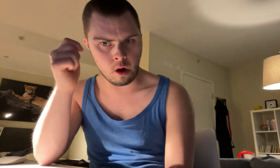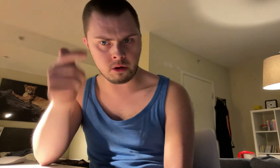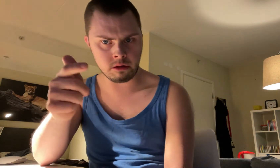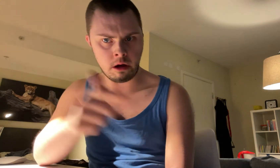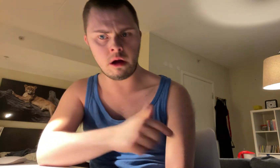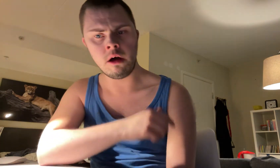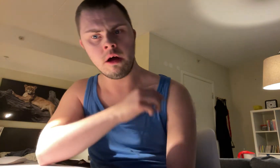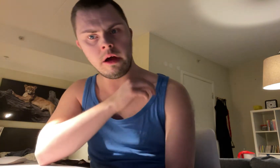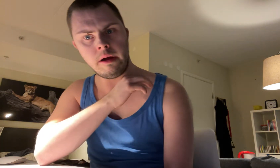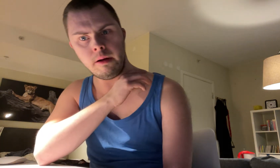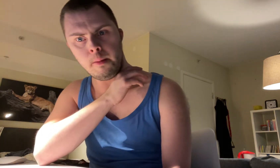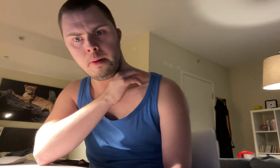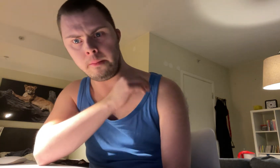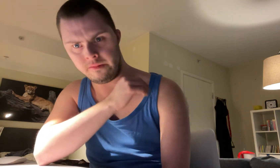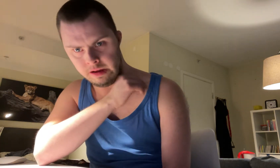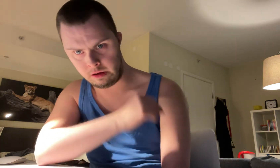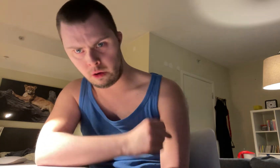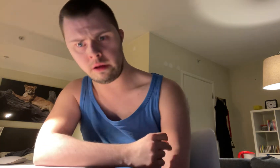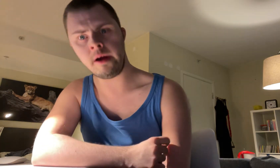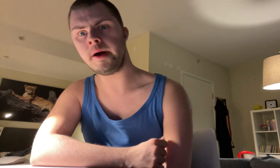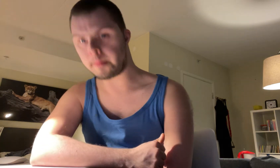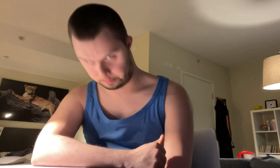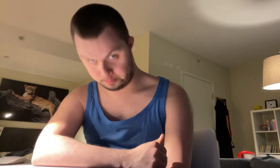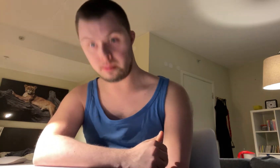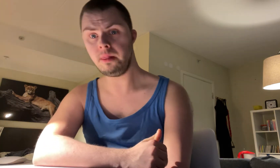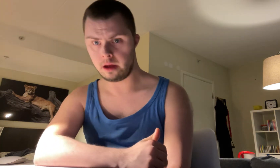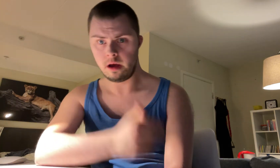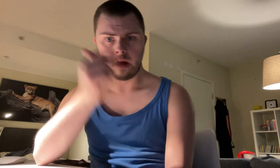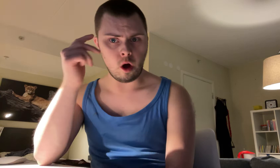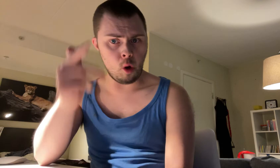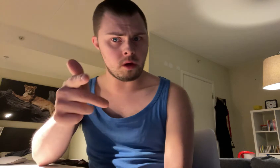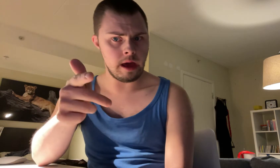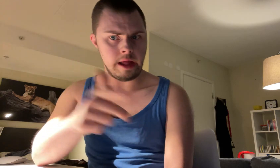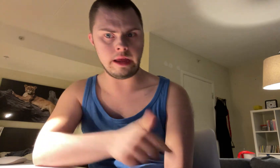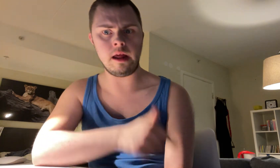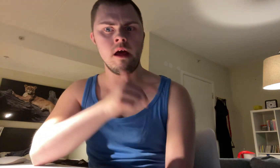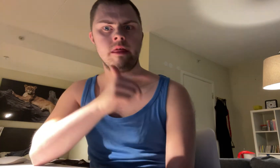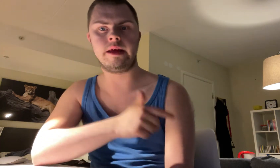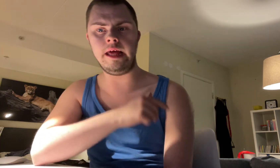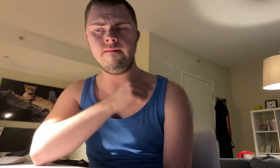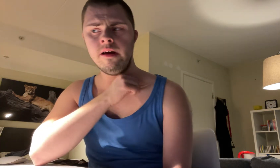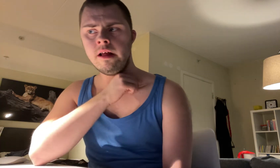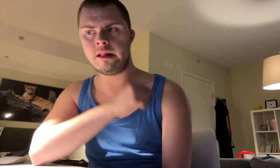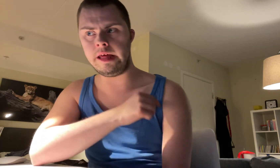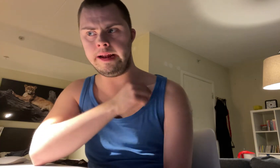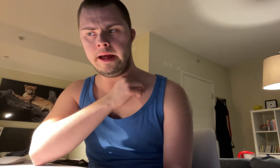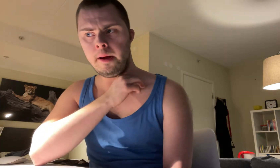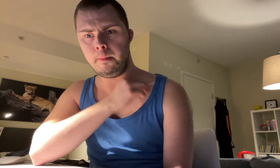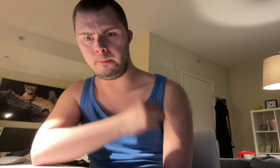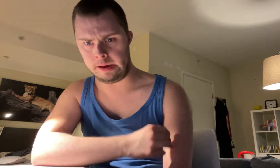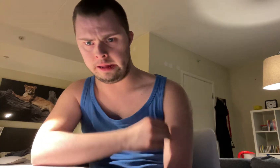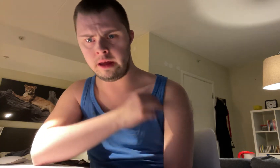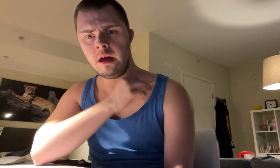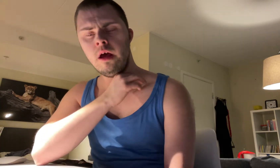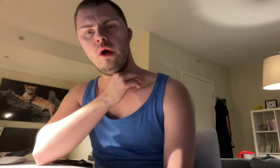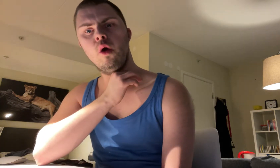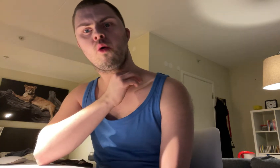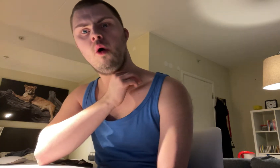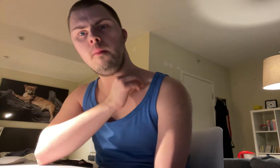också på min video. Mm. Och ett till skriv till min